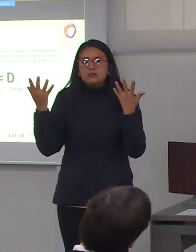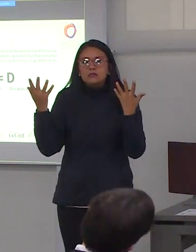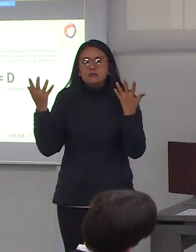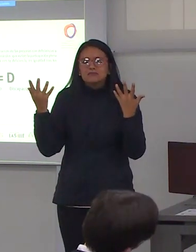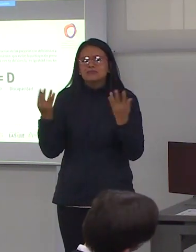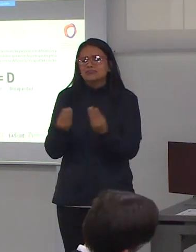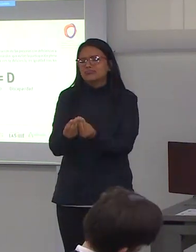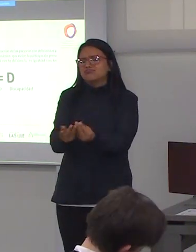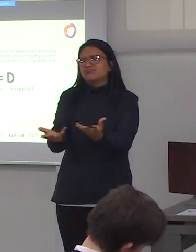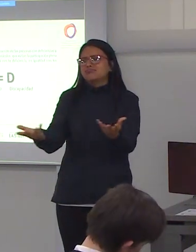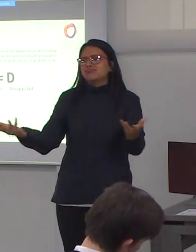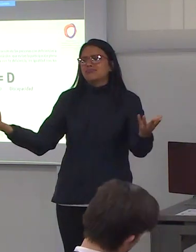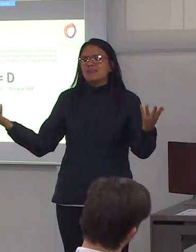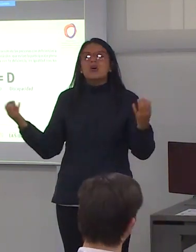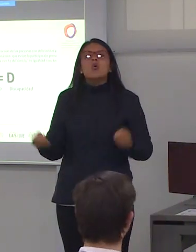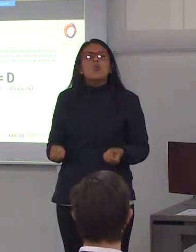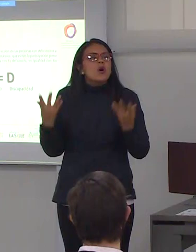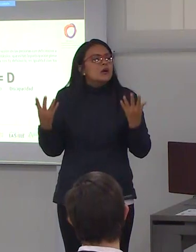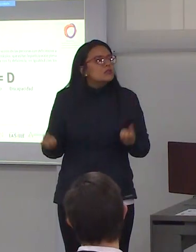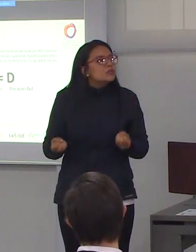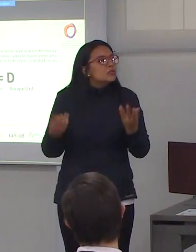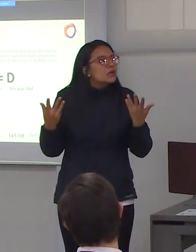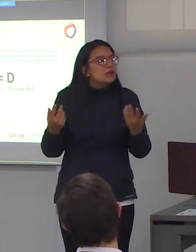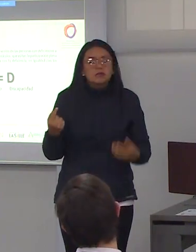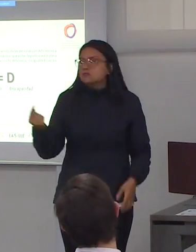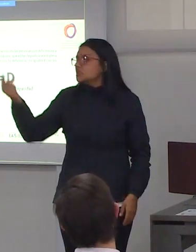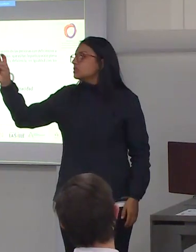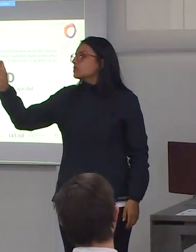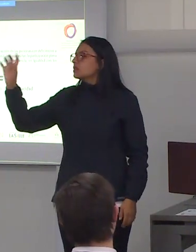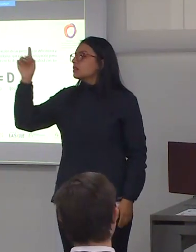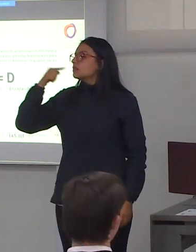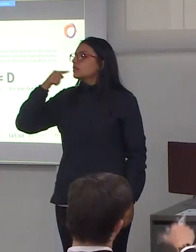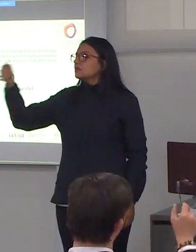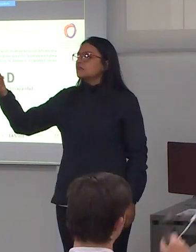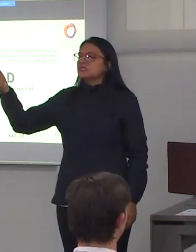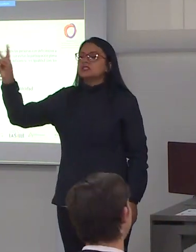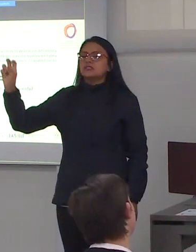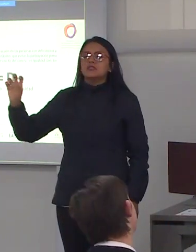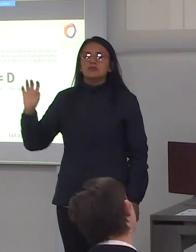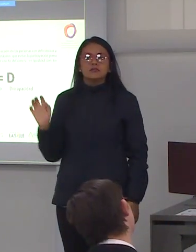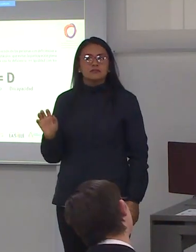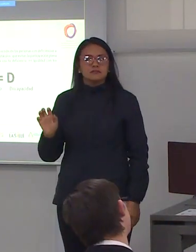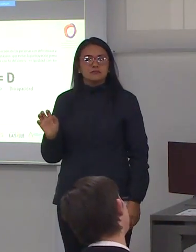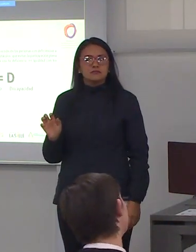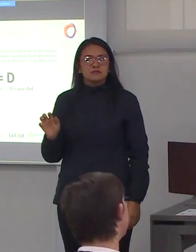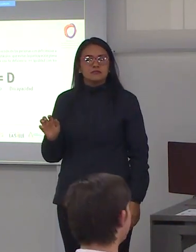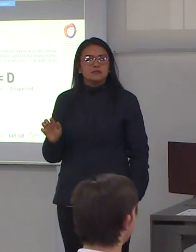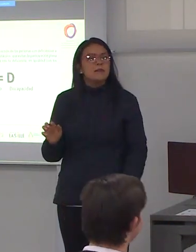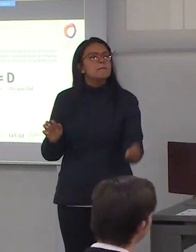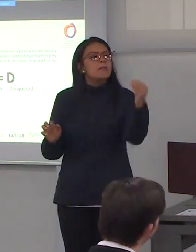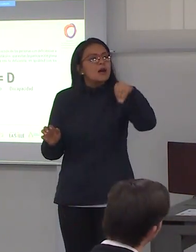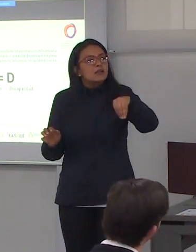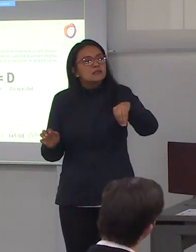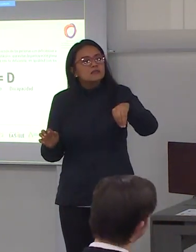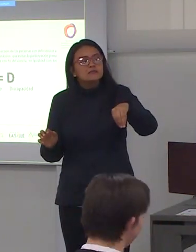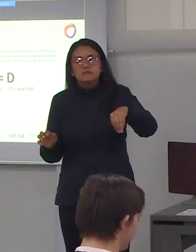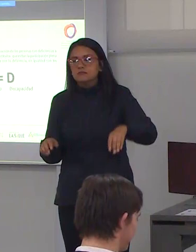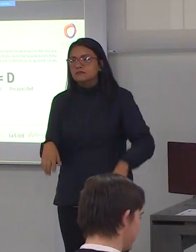muchos ¿cuántos? 17 dicen por allí ¿quién da más? ¿o da menos?